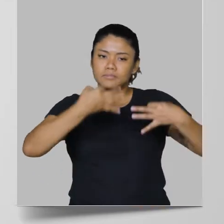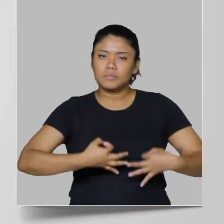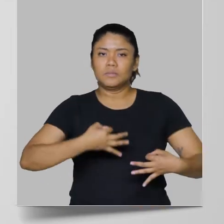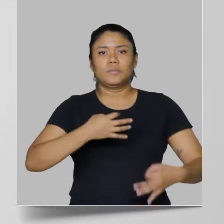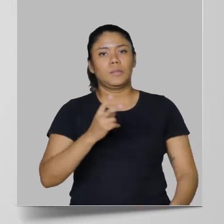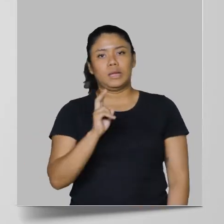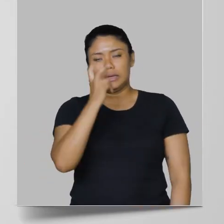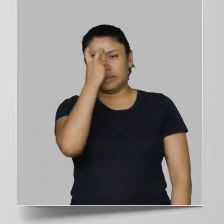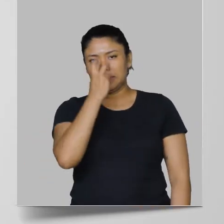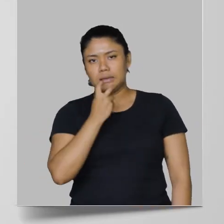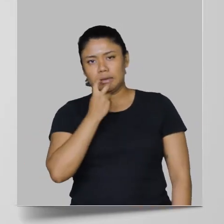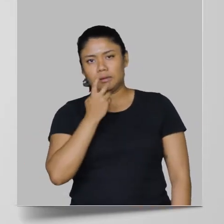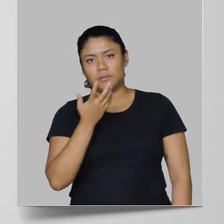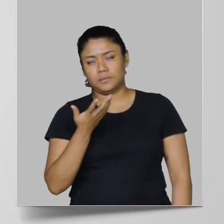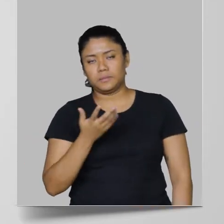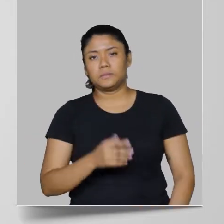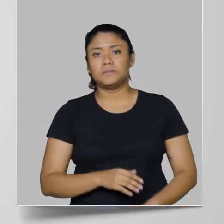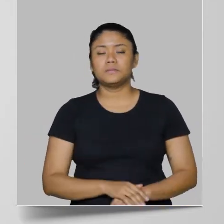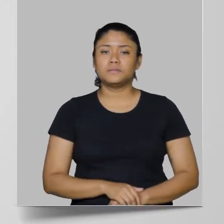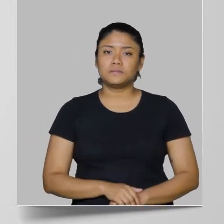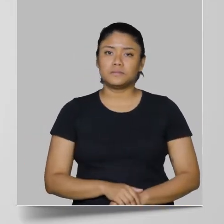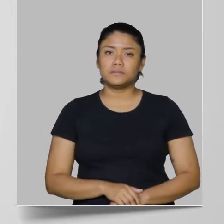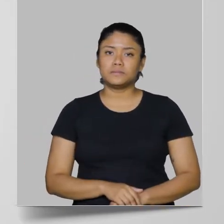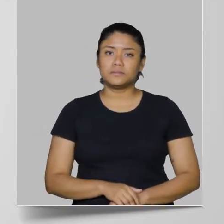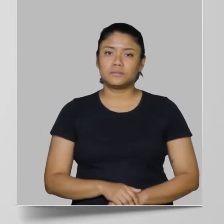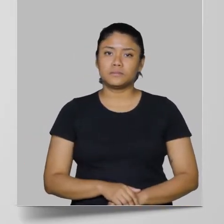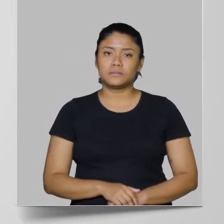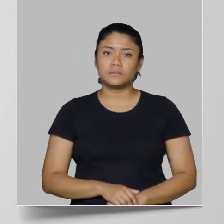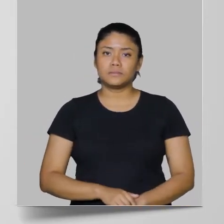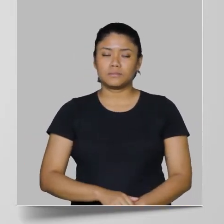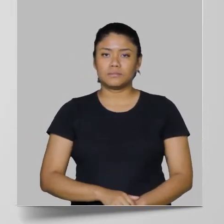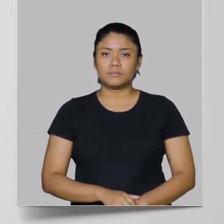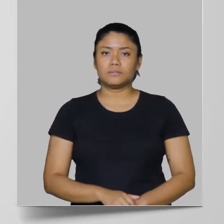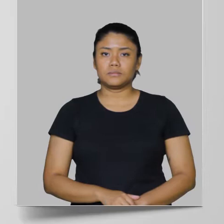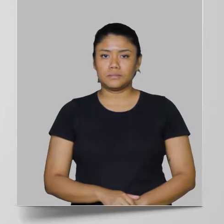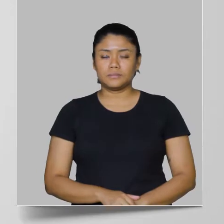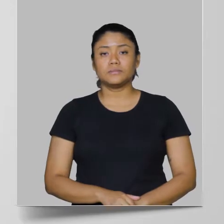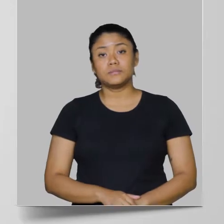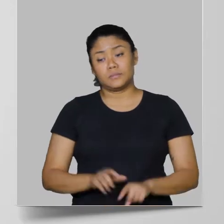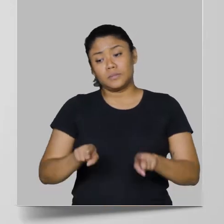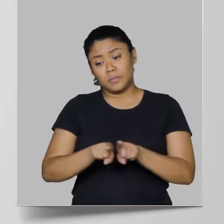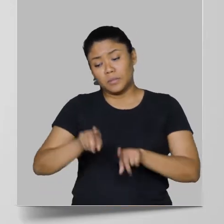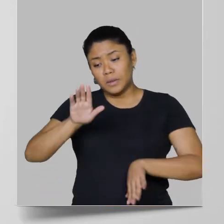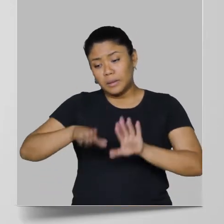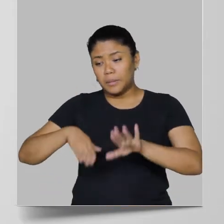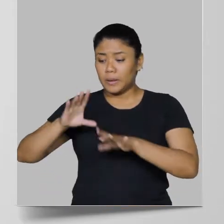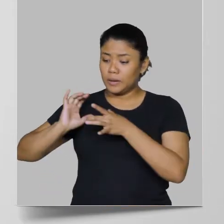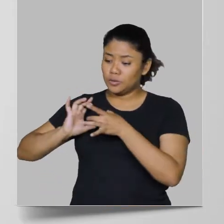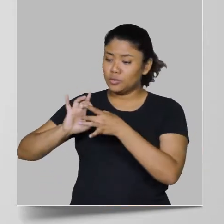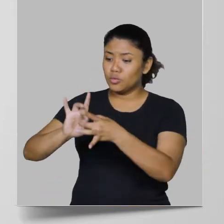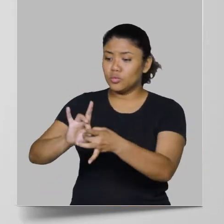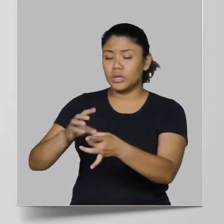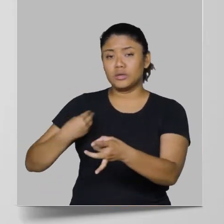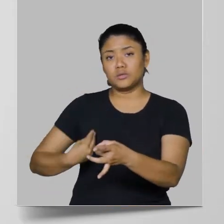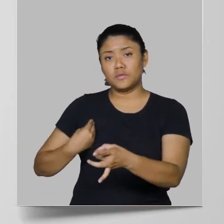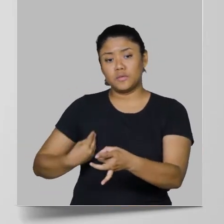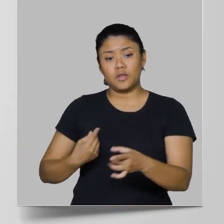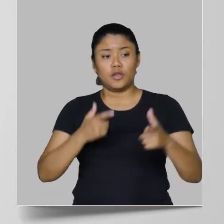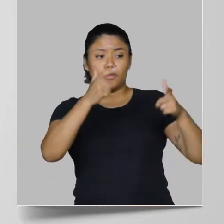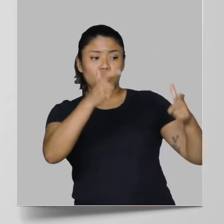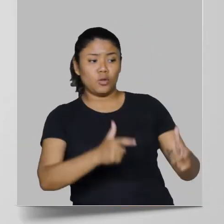é algo que depende muito também do contexto que eu vivo, do contexto que eu